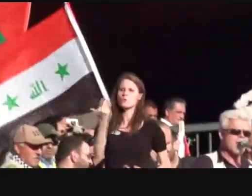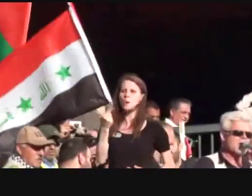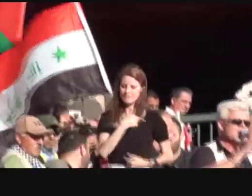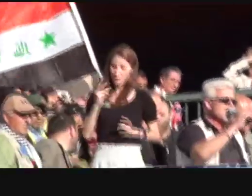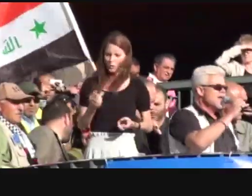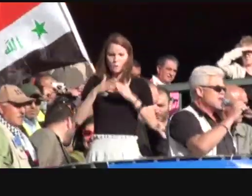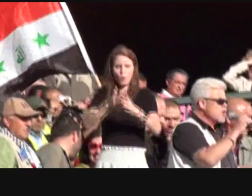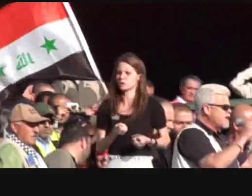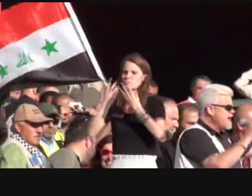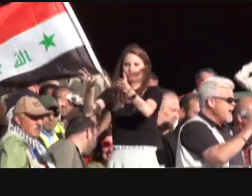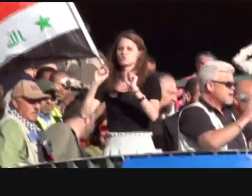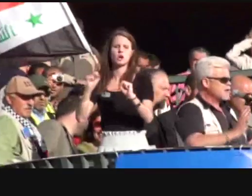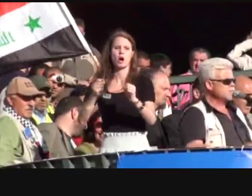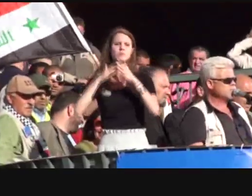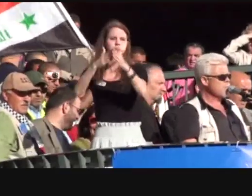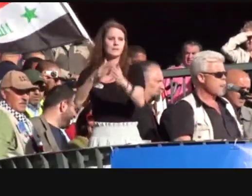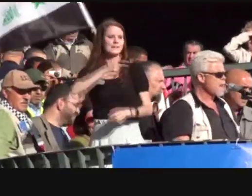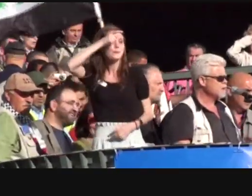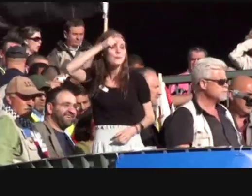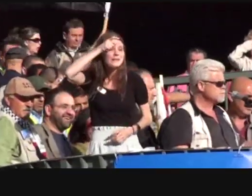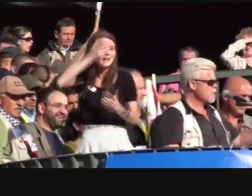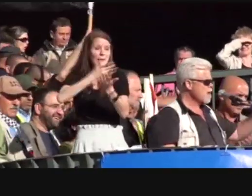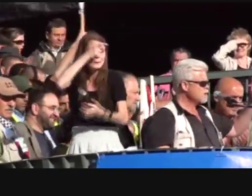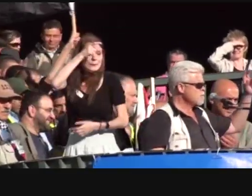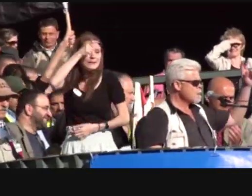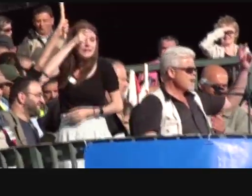båtar. I Turkiet